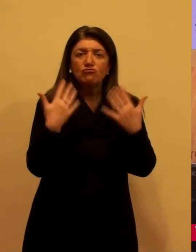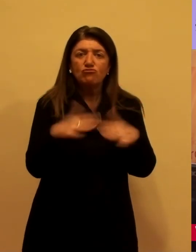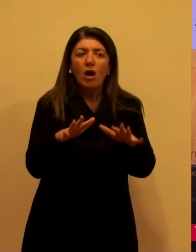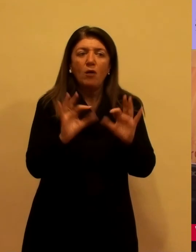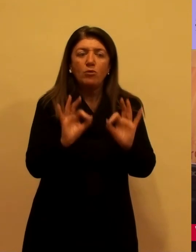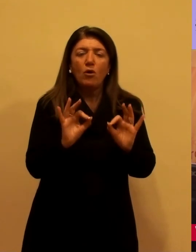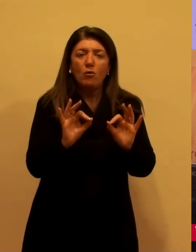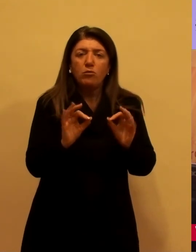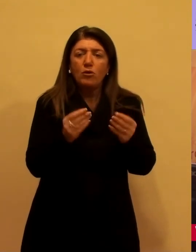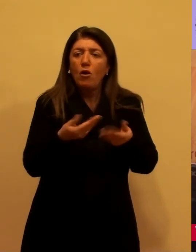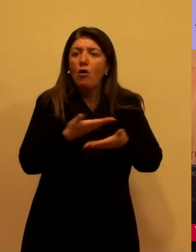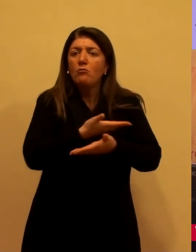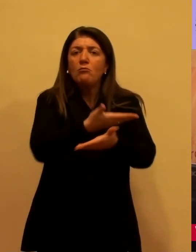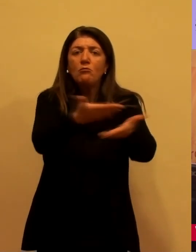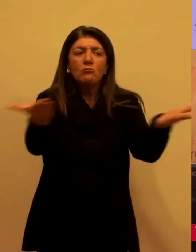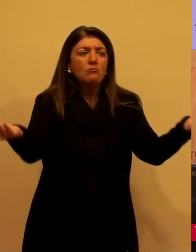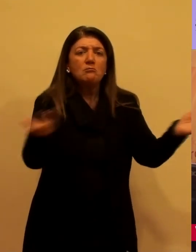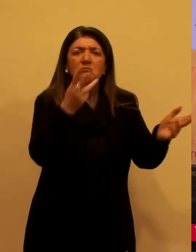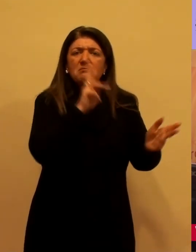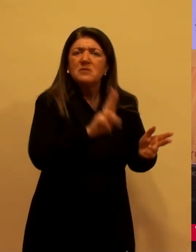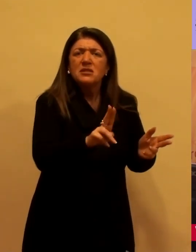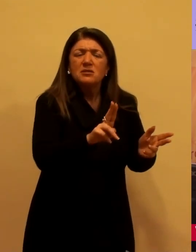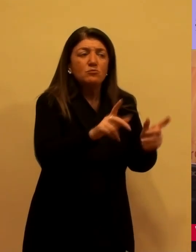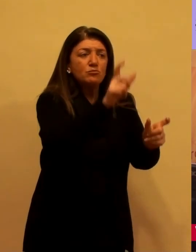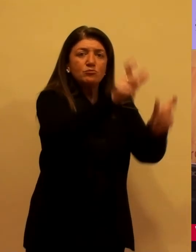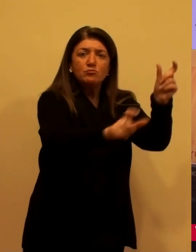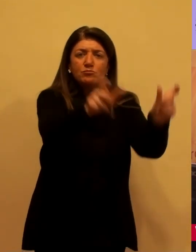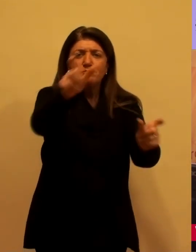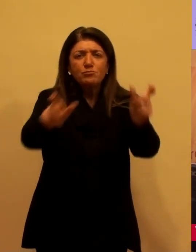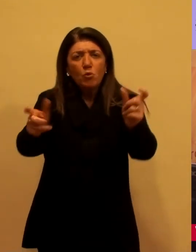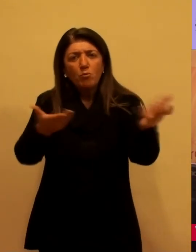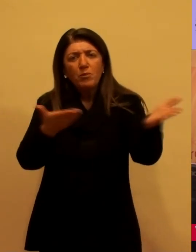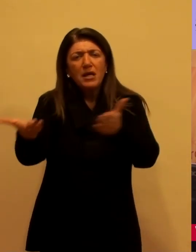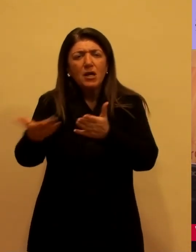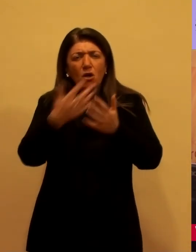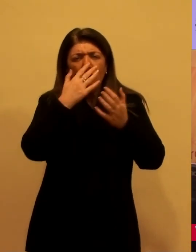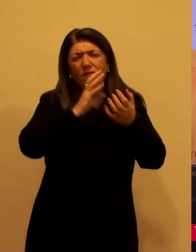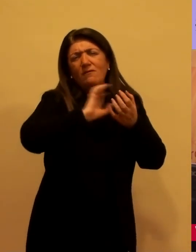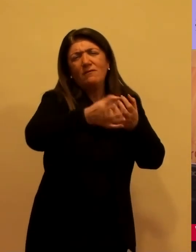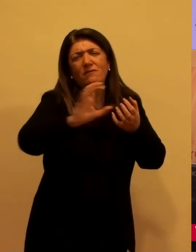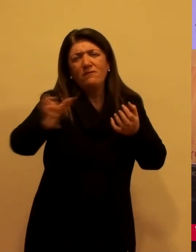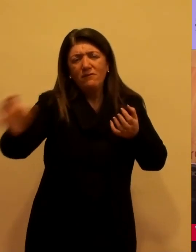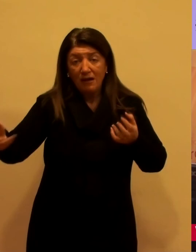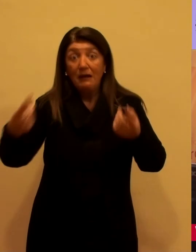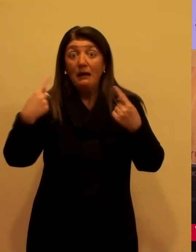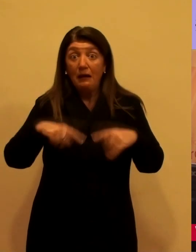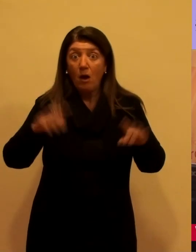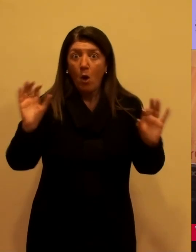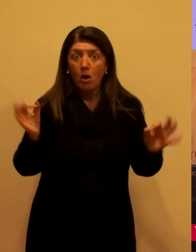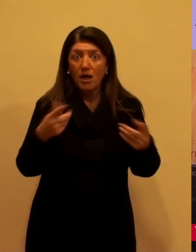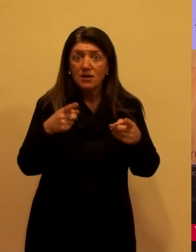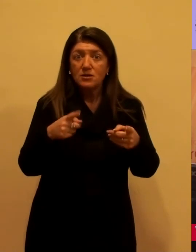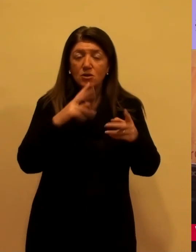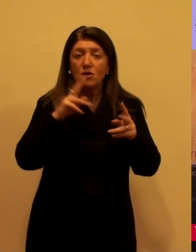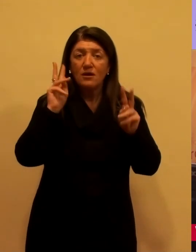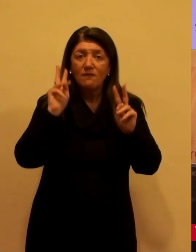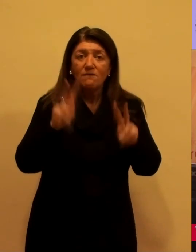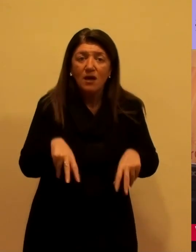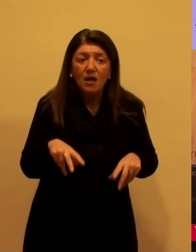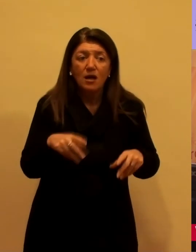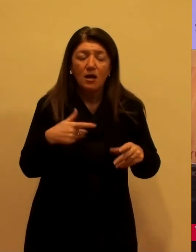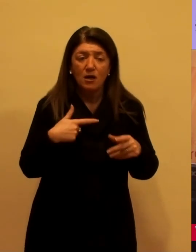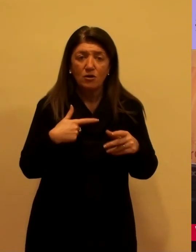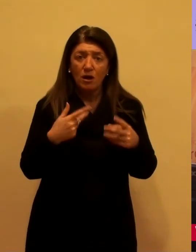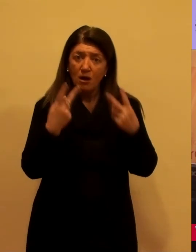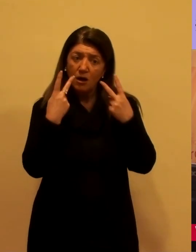più diverso, che anche in quell'occasione ha potuto trovare diciamo un aggancio,